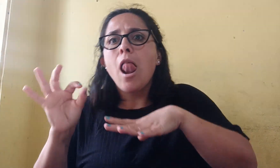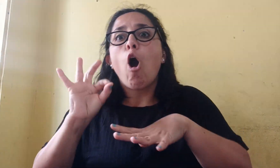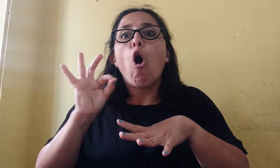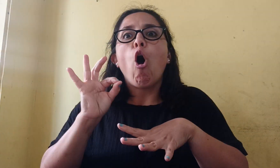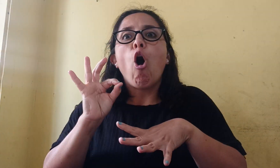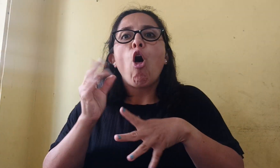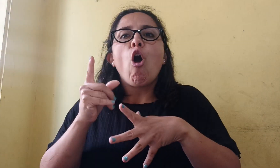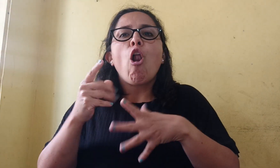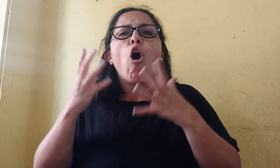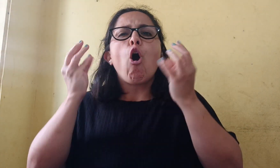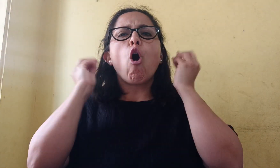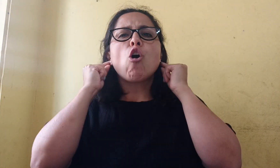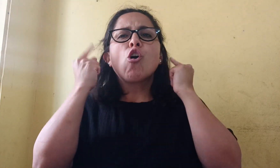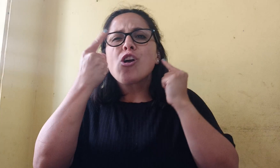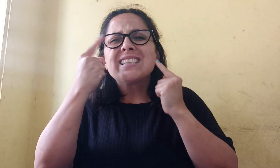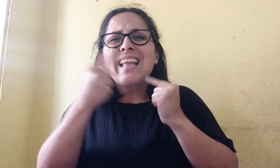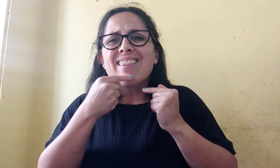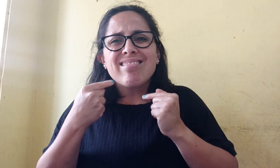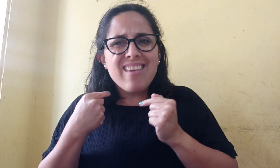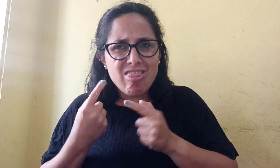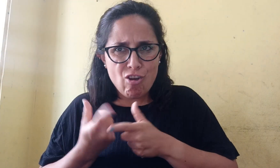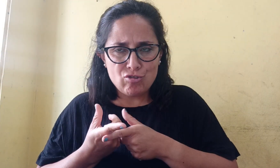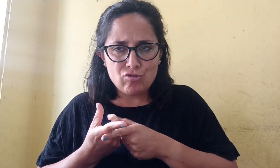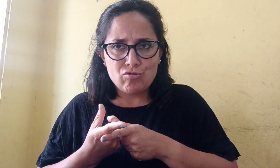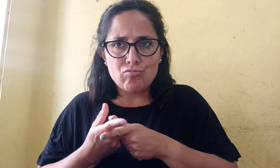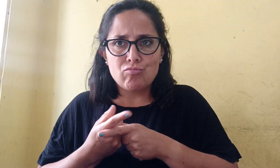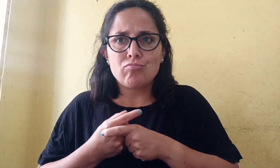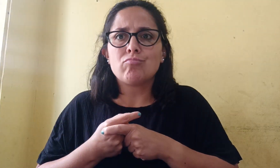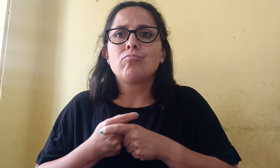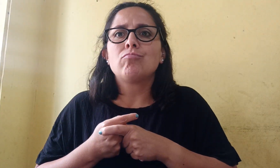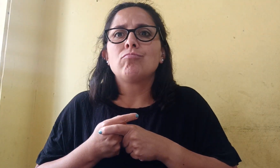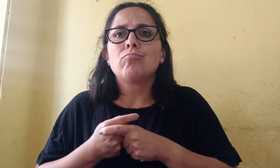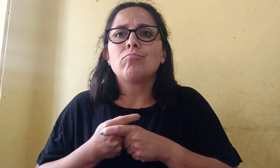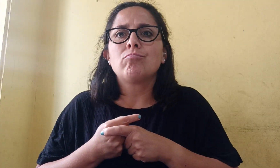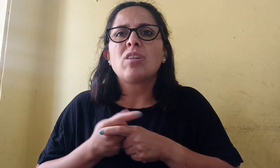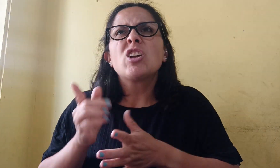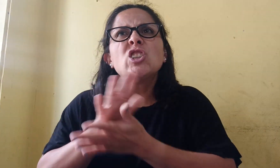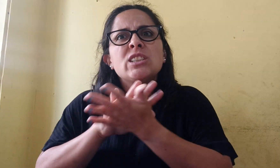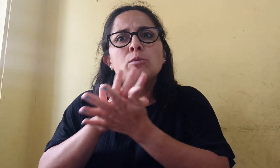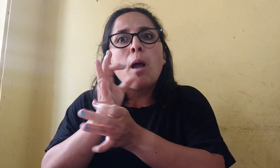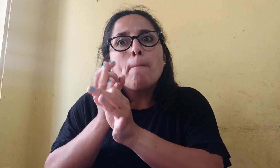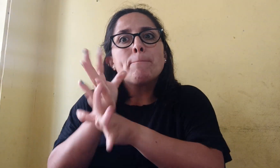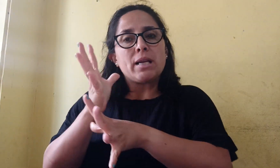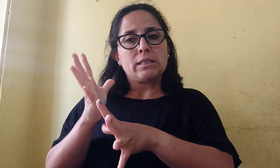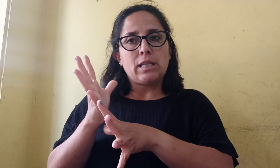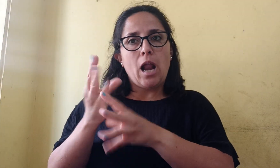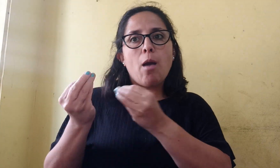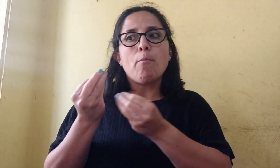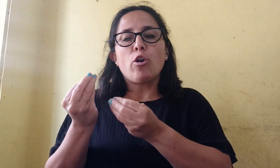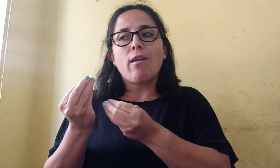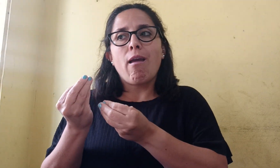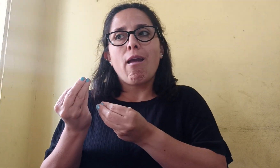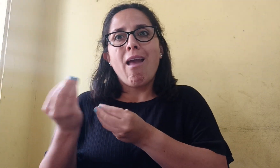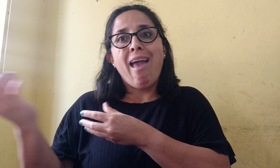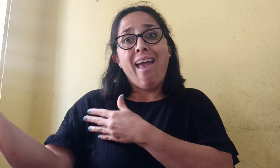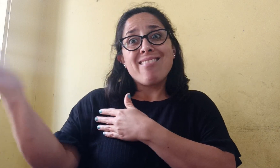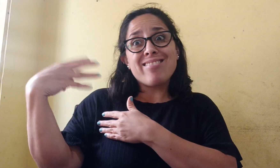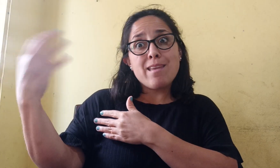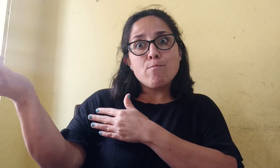que serían unas estructuras especiales en algunos casos, que captan estímulos cambiantes, por ejemplo, del medio